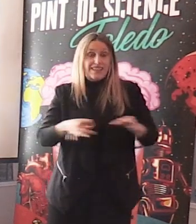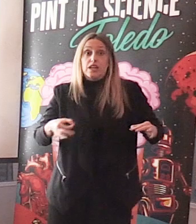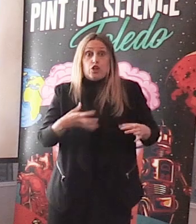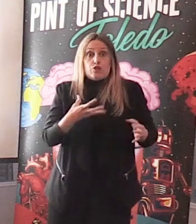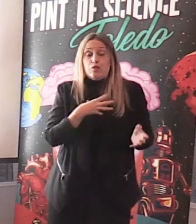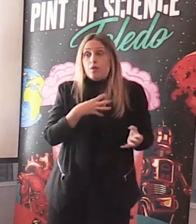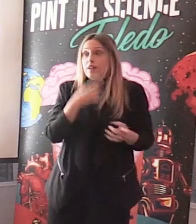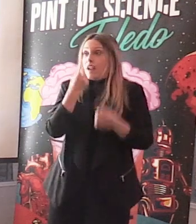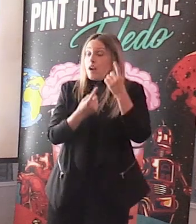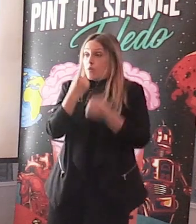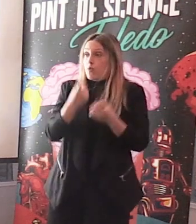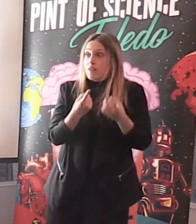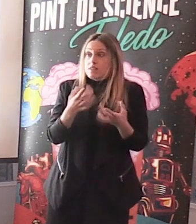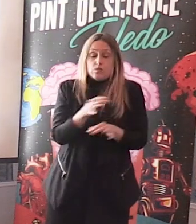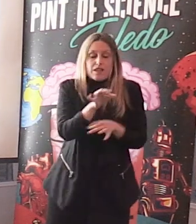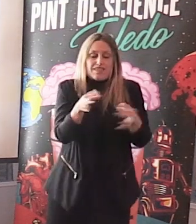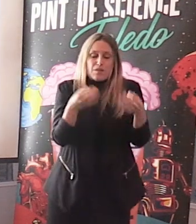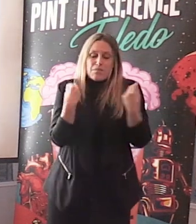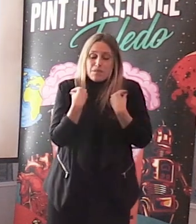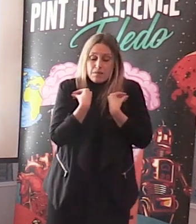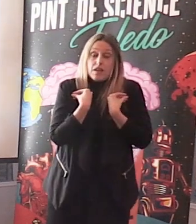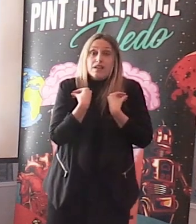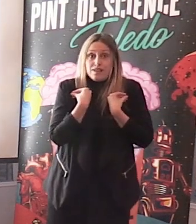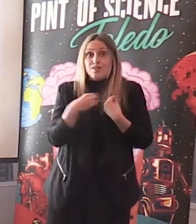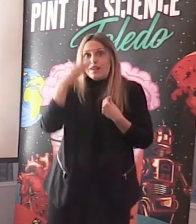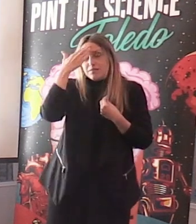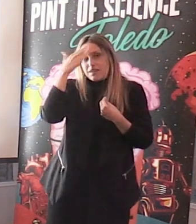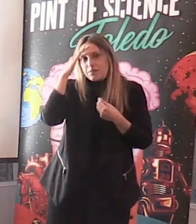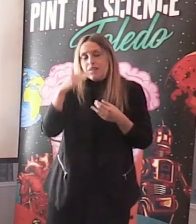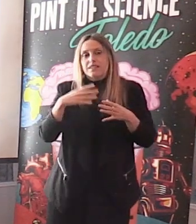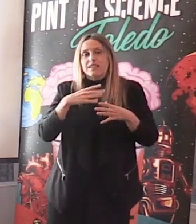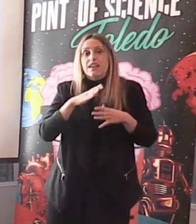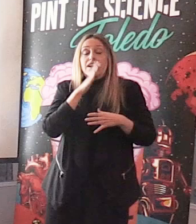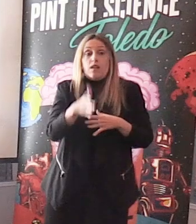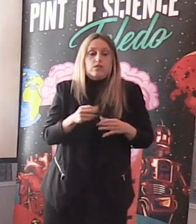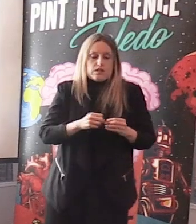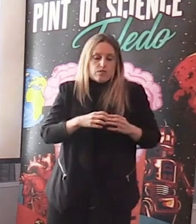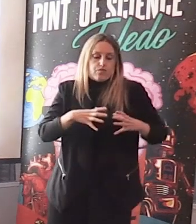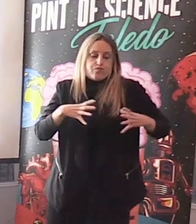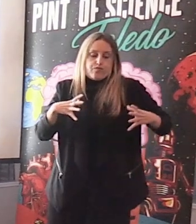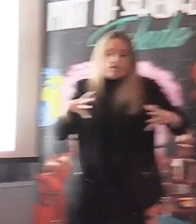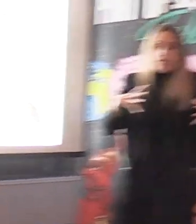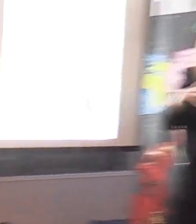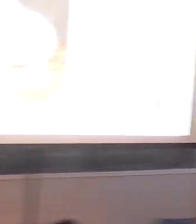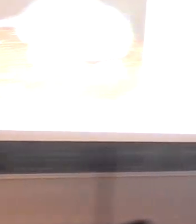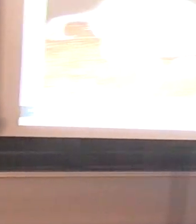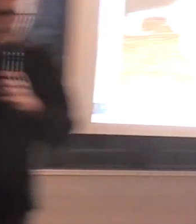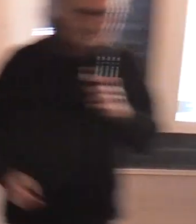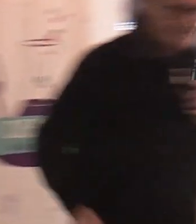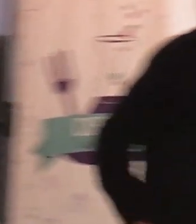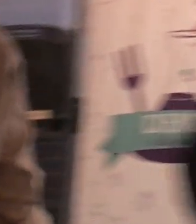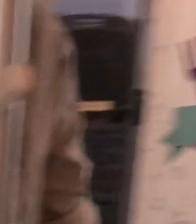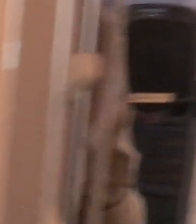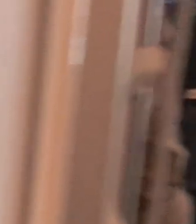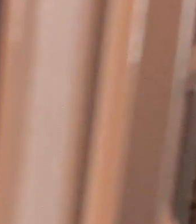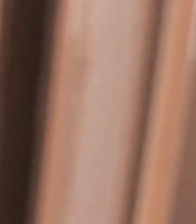en un estado de célula viva y que son las principales causantes de la inflamación a nivel orgánico. ¿Eso tiene que ver